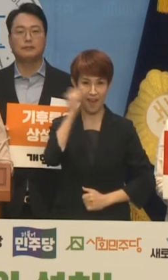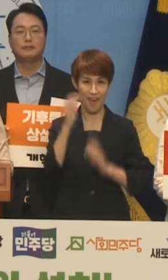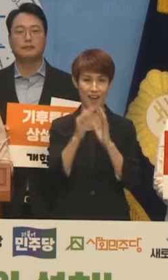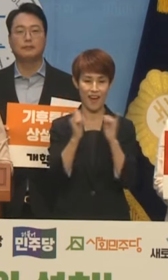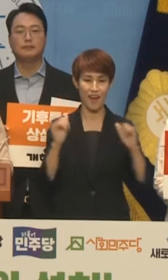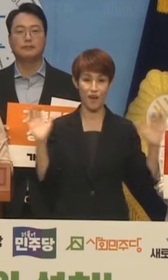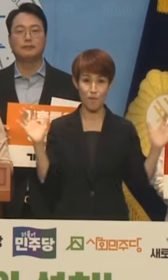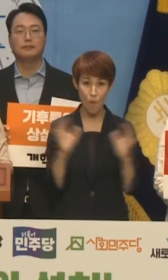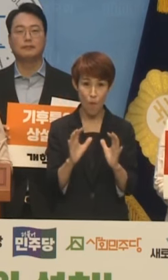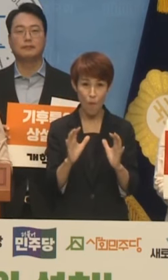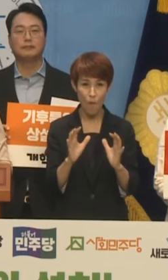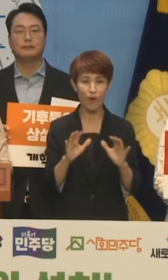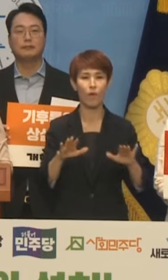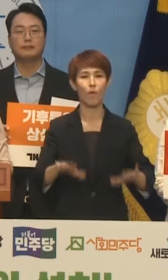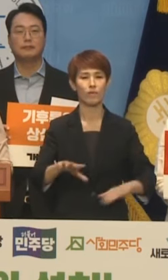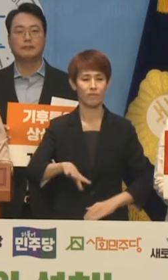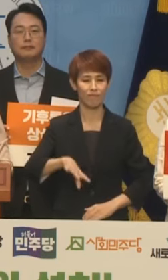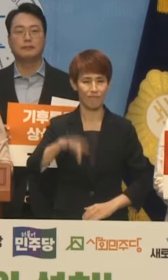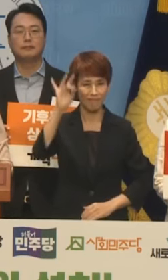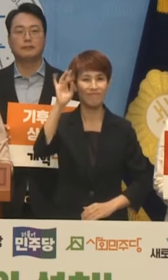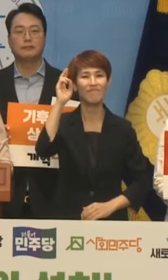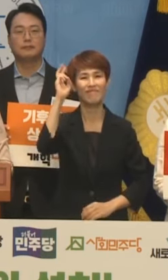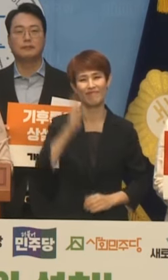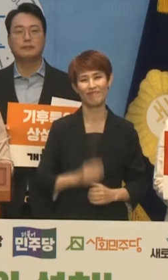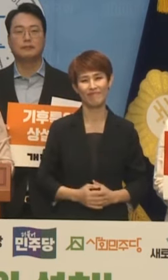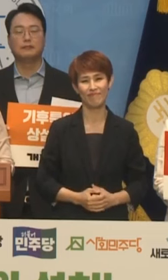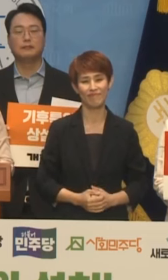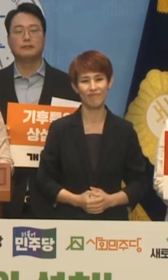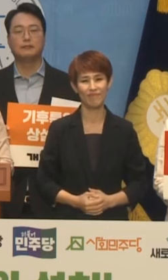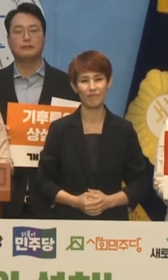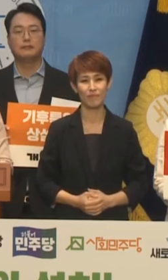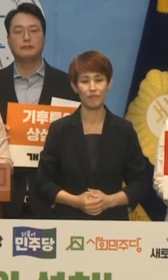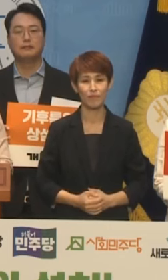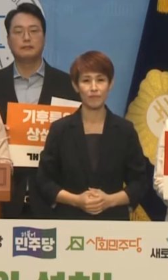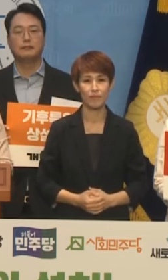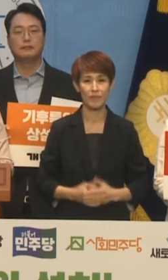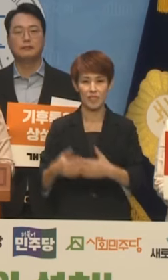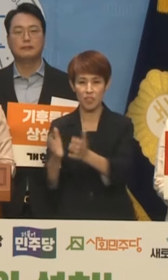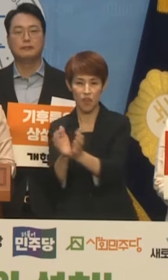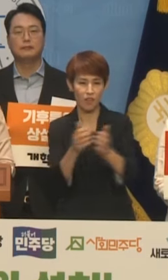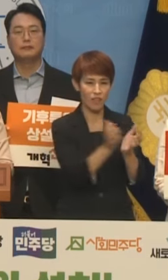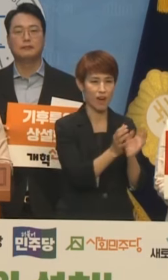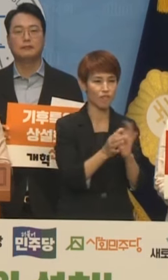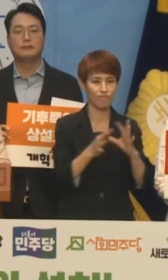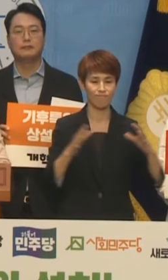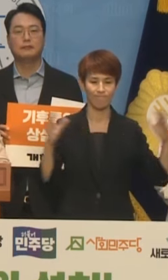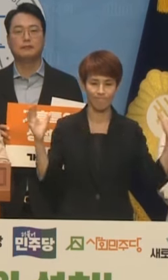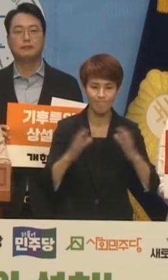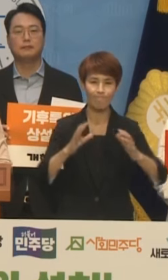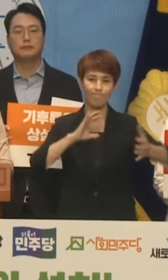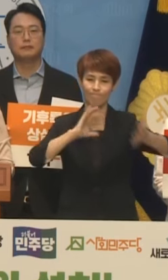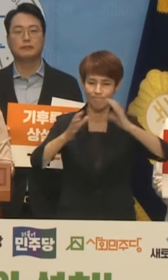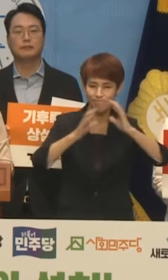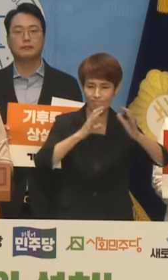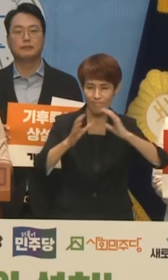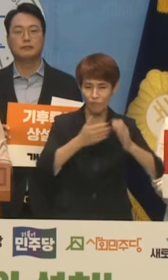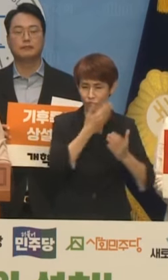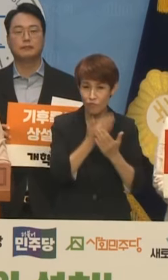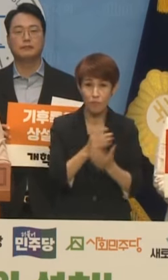모인 것은 오늘이 처음이 아닐까 싶습니다. 우리가 정당을 넘어 협력하고 대화해야 할 문제 중에